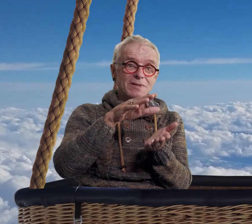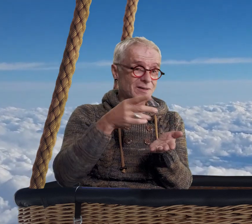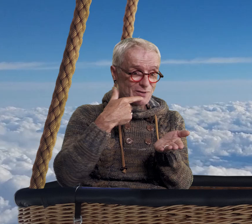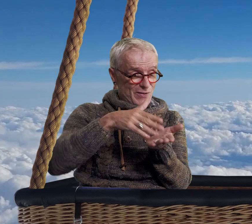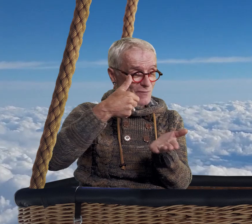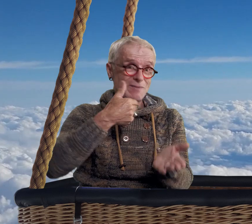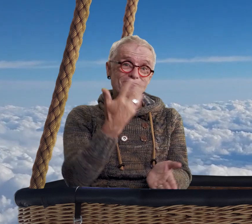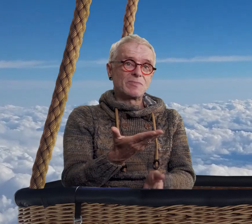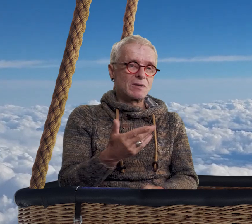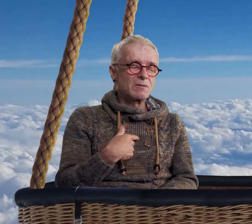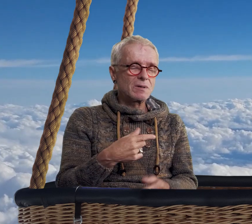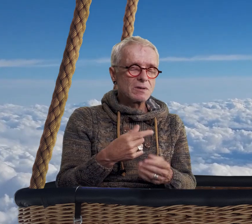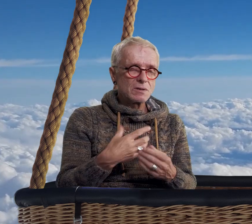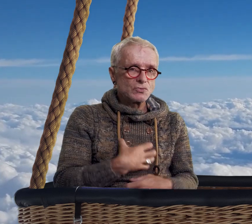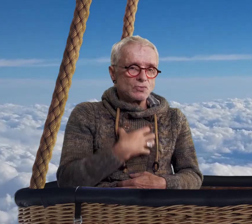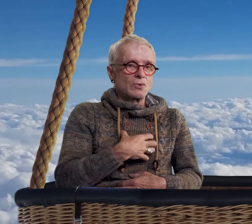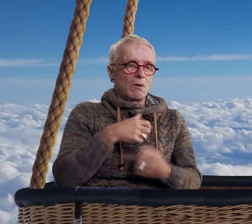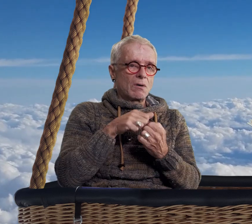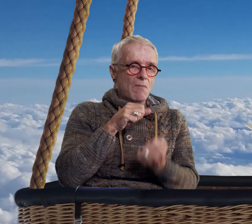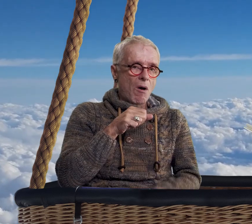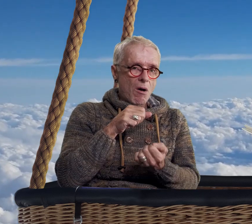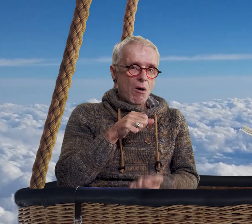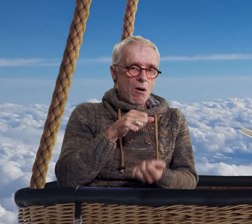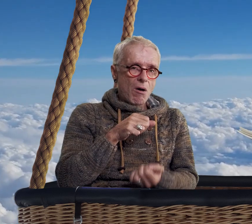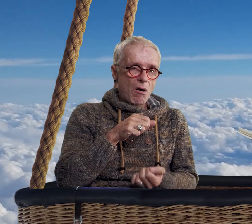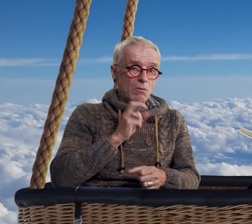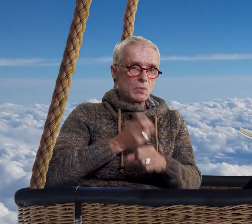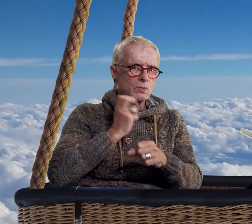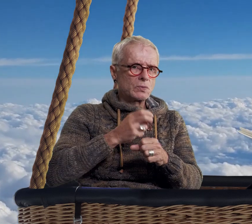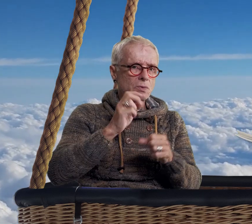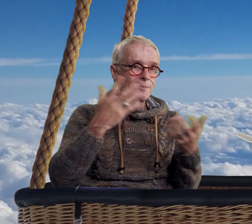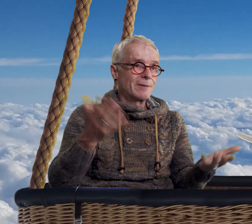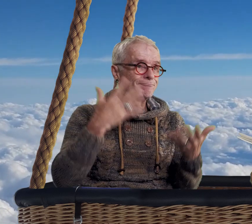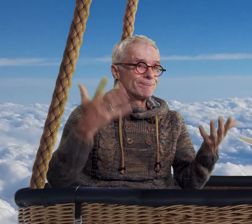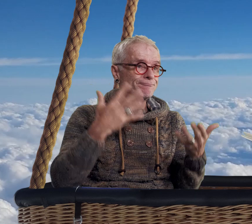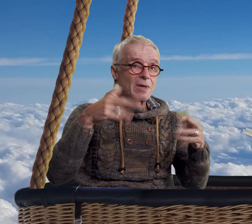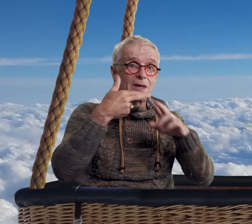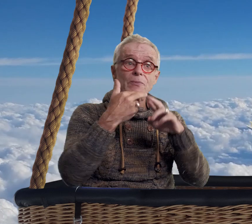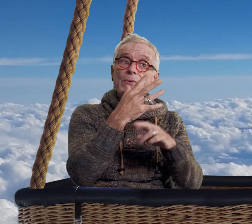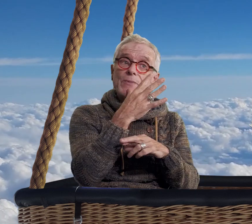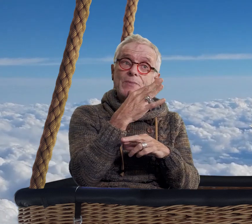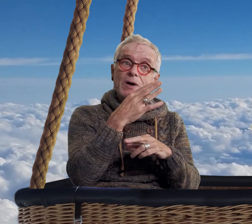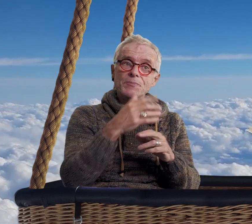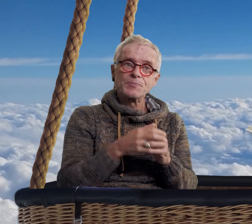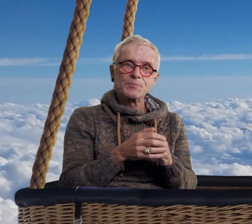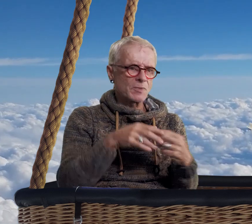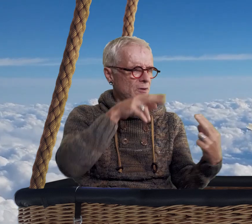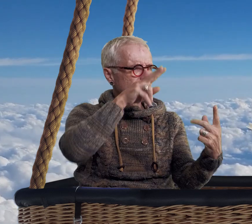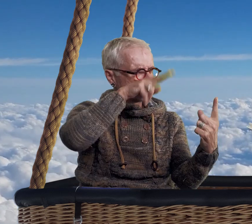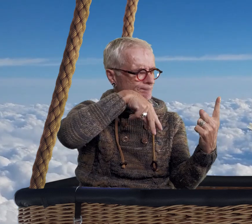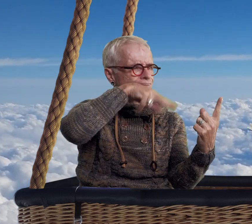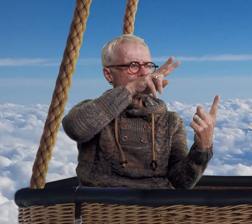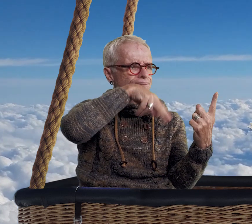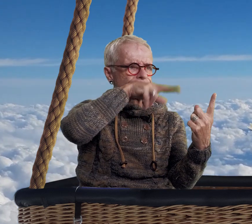» J'étais abasourdi. Cet aplomb me décontenançait et je n'avais rien à répondre. Je regardais cet intrus,